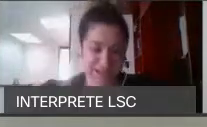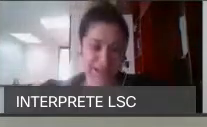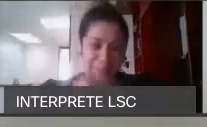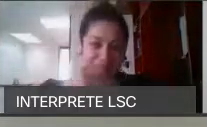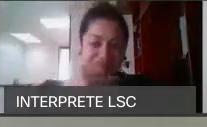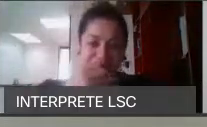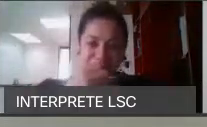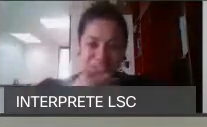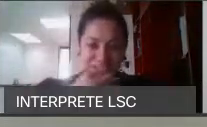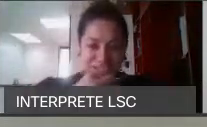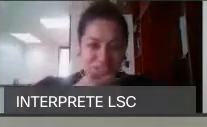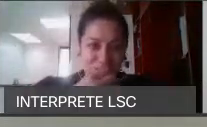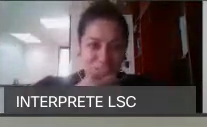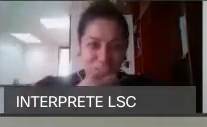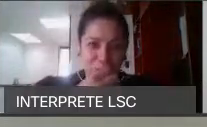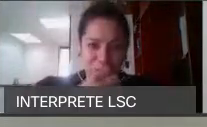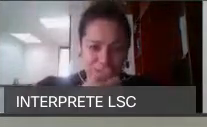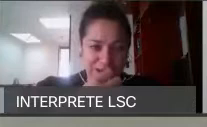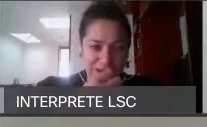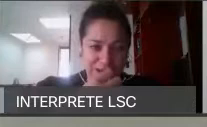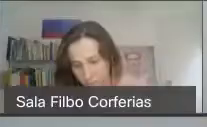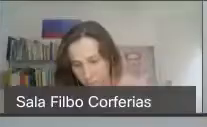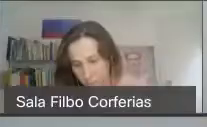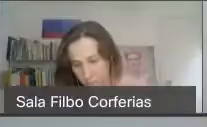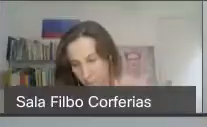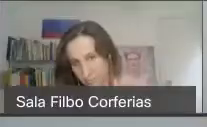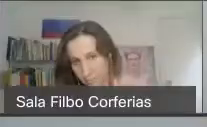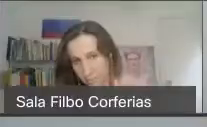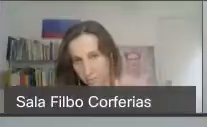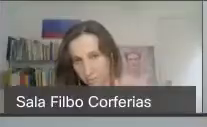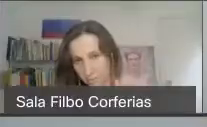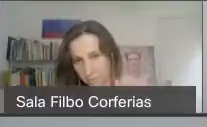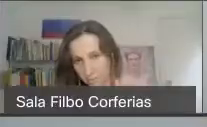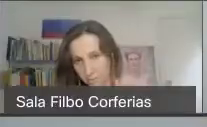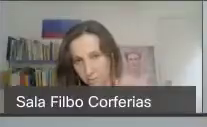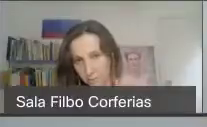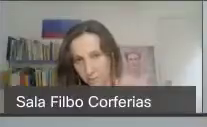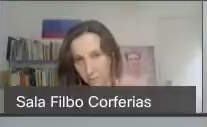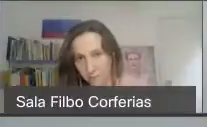Entonces, apenas empiecen, yo bloqueo mi cámara.